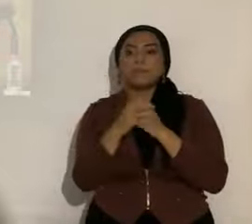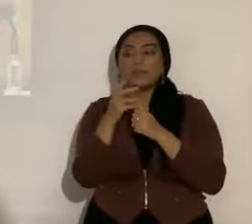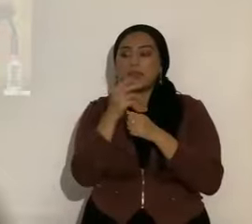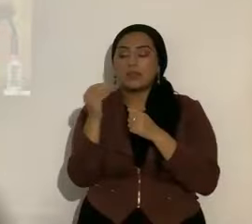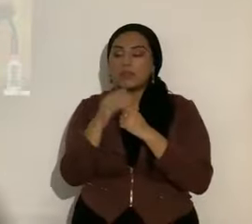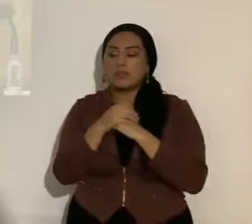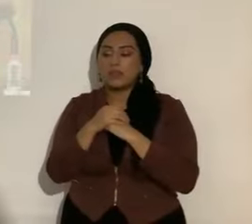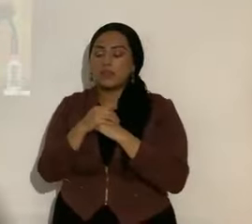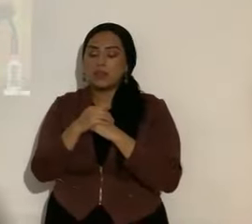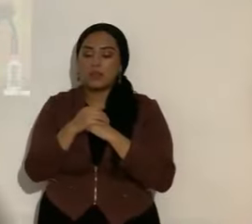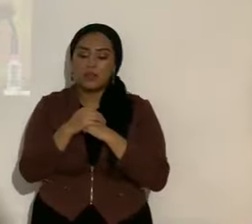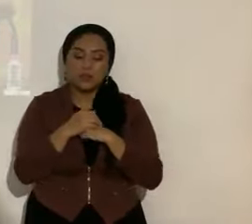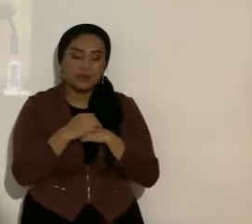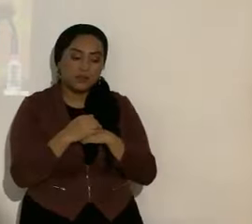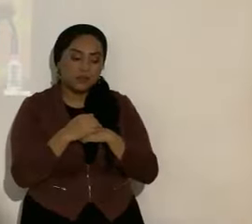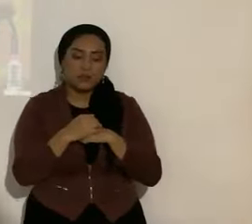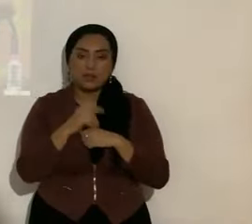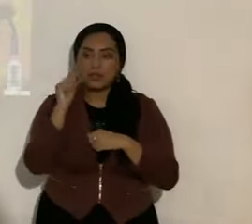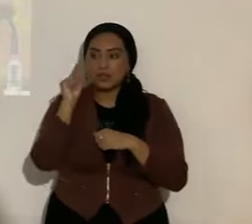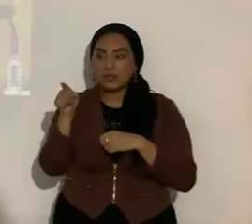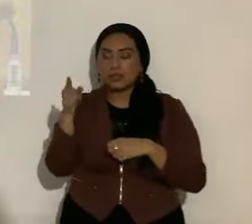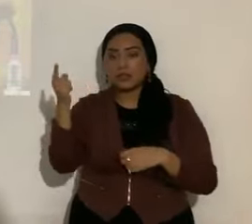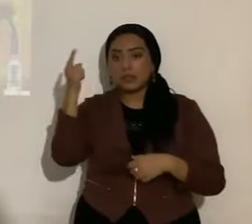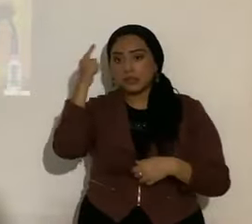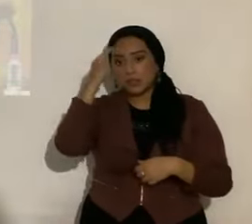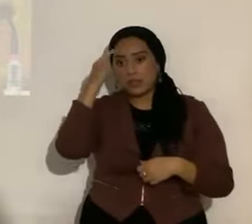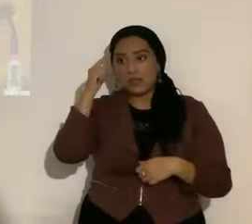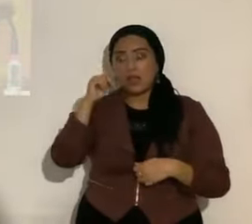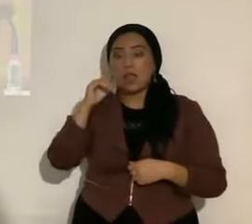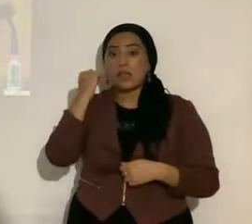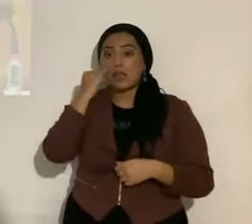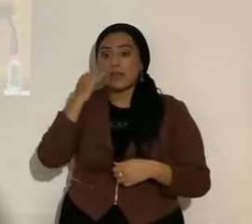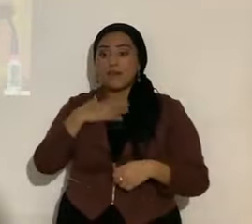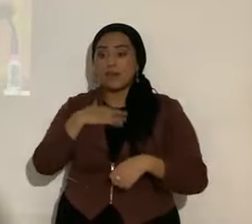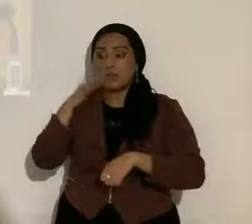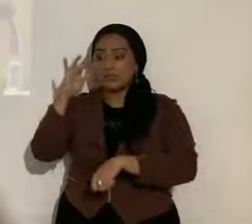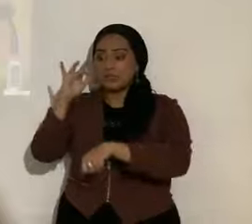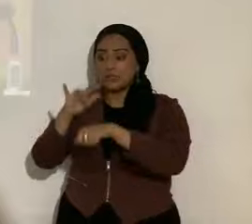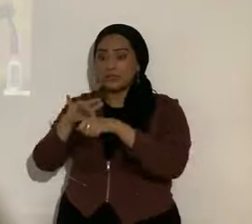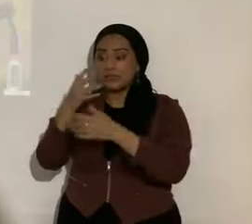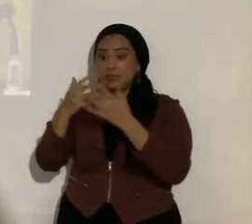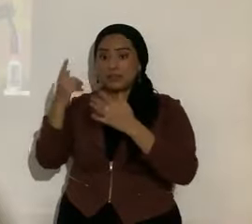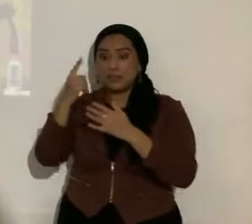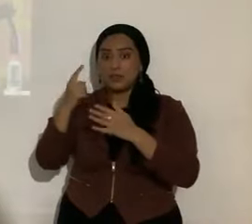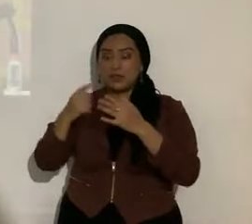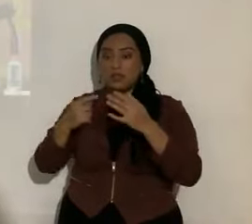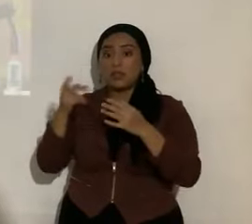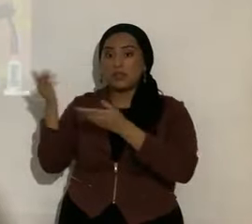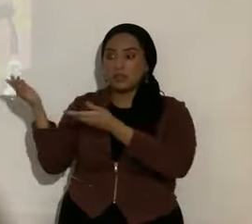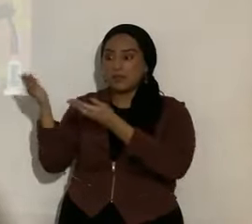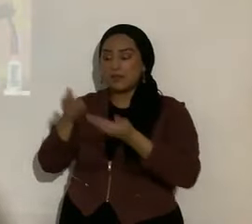Y bueno, la idea es que él pensaba que yo si tocaba algo se podía reproducir, entonces traía varias pepitas de oro